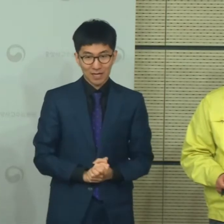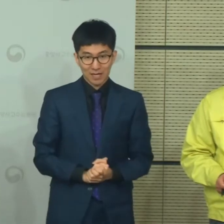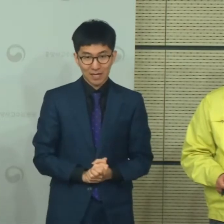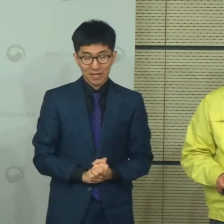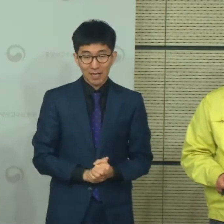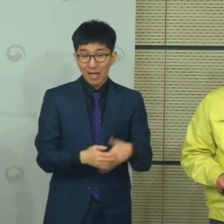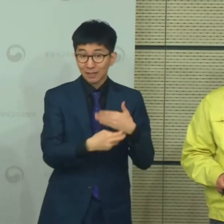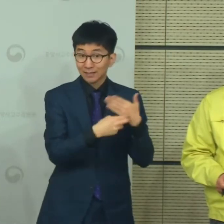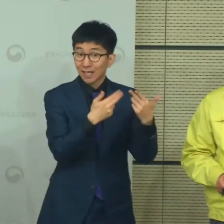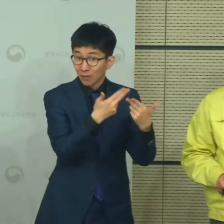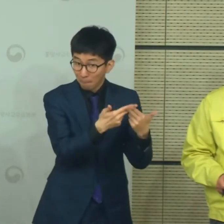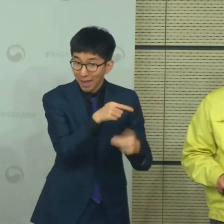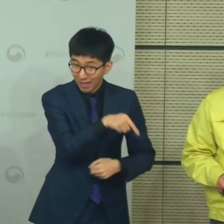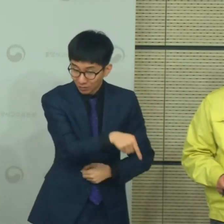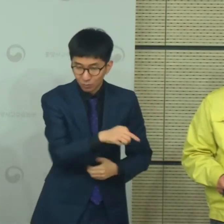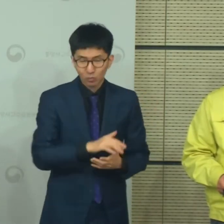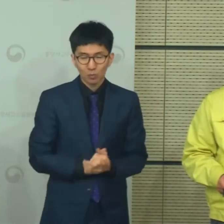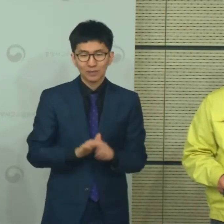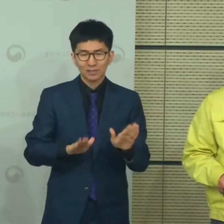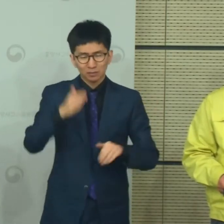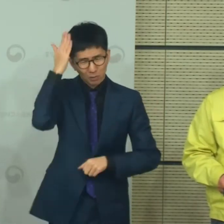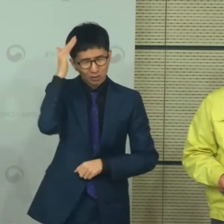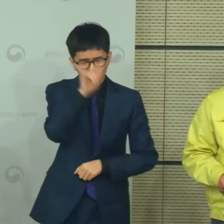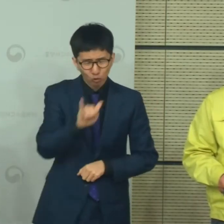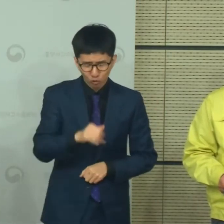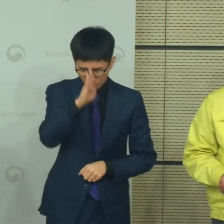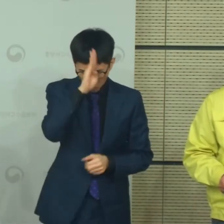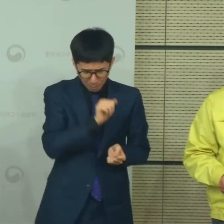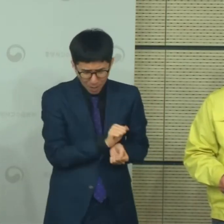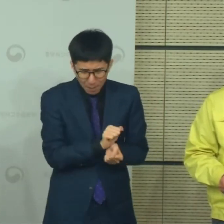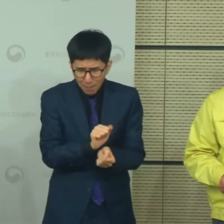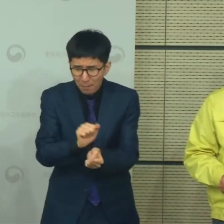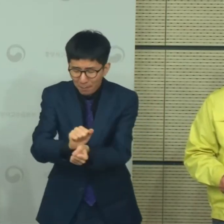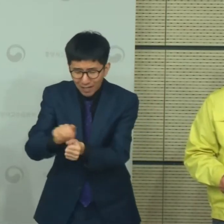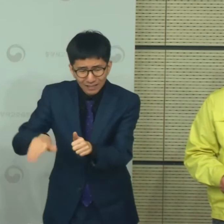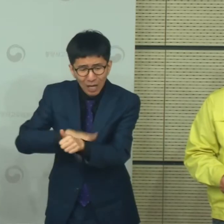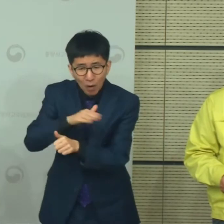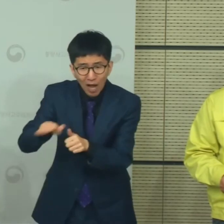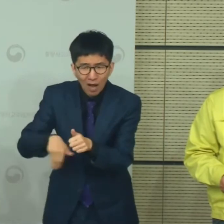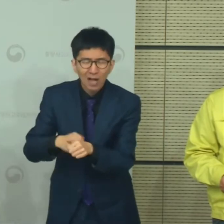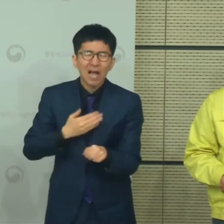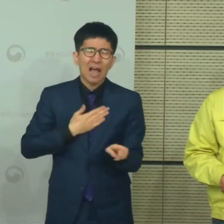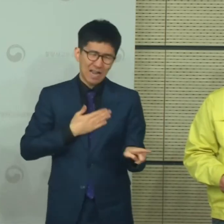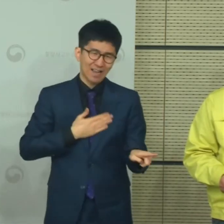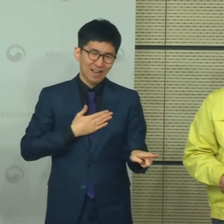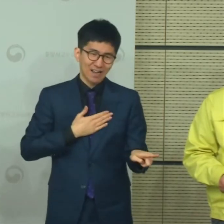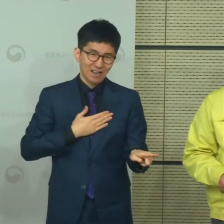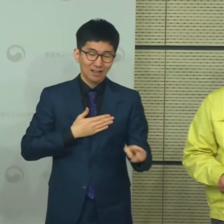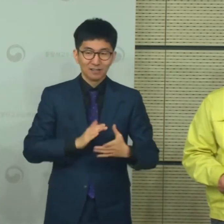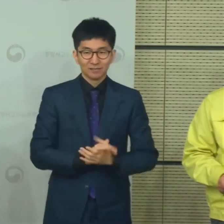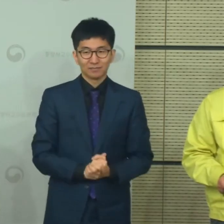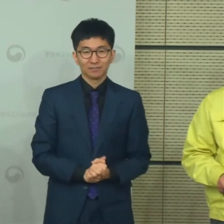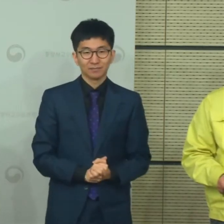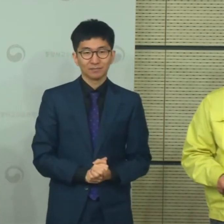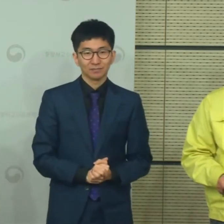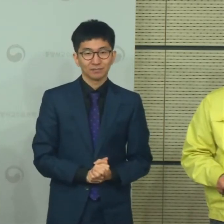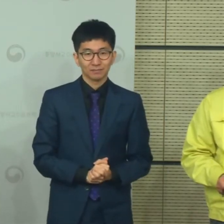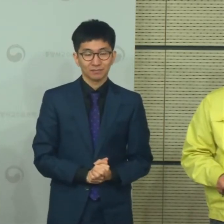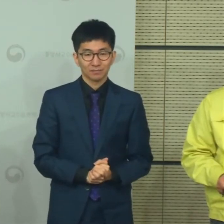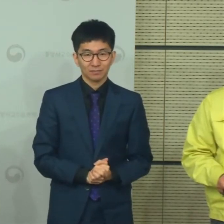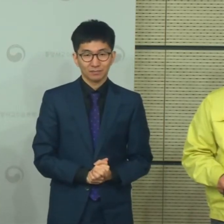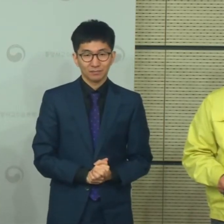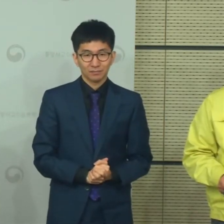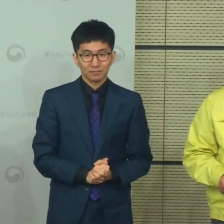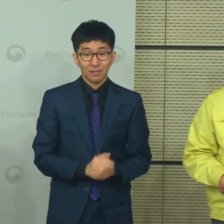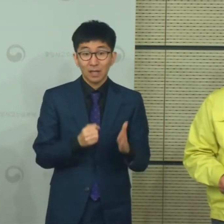의사협회에서도 아마 현 상황의 엄중함에 대해서는 충분한 이해를 공유하고 있을 것으로 생각을 합니다. 그 조금